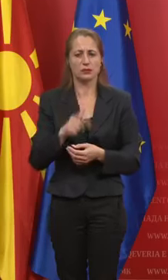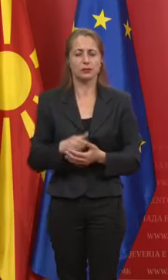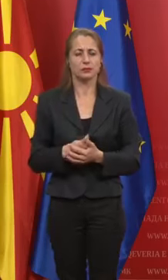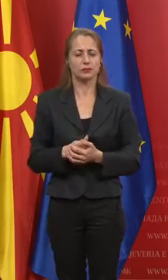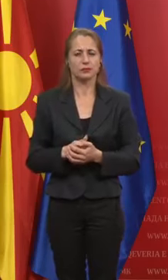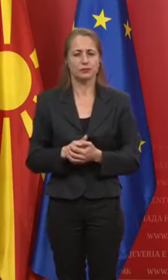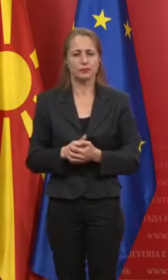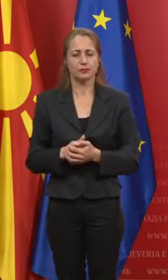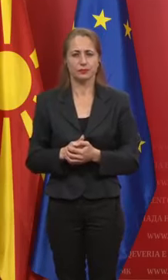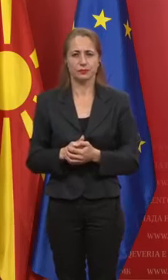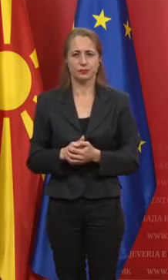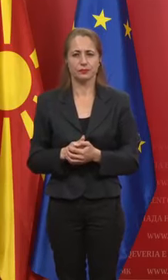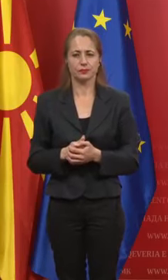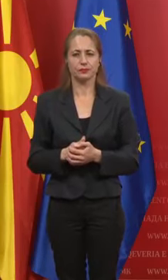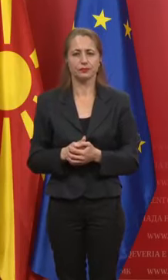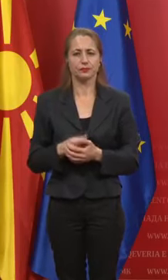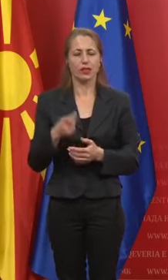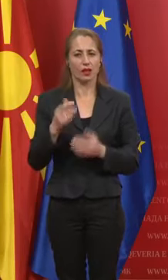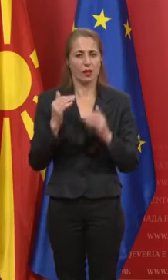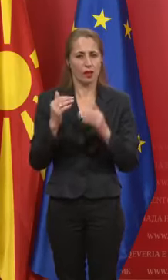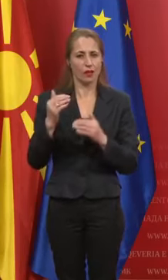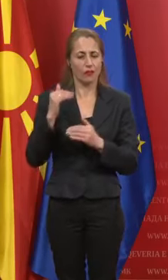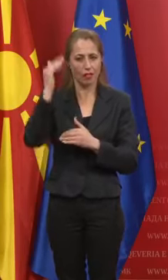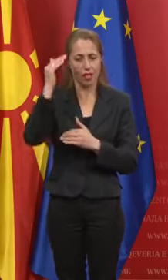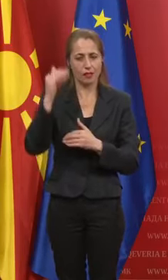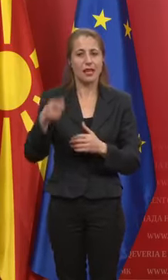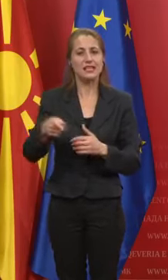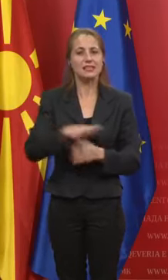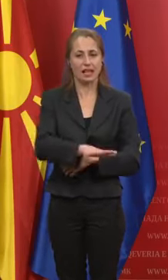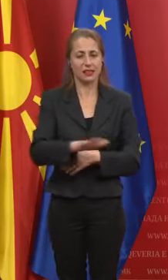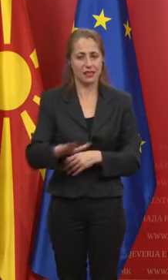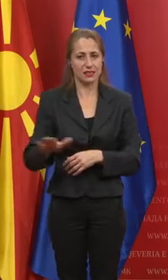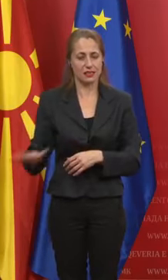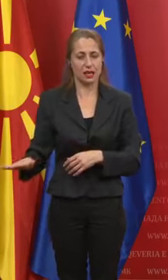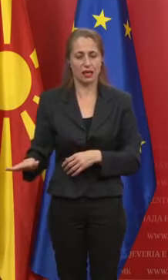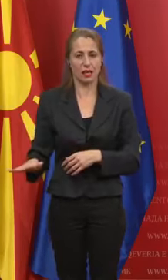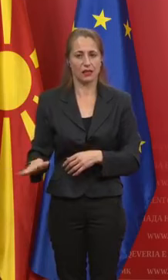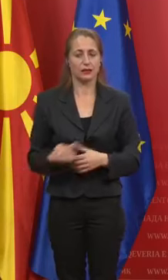седницата на владата и за деца.